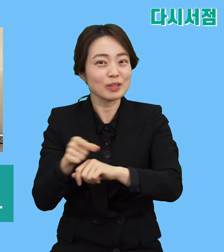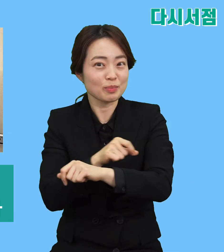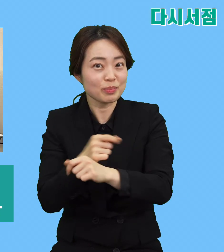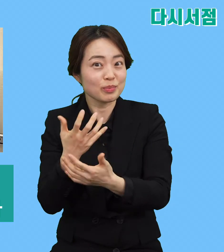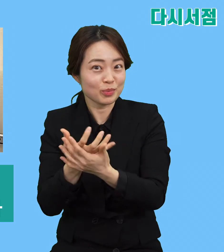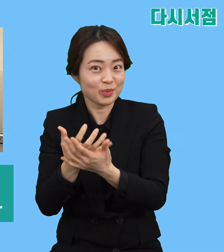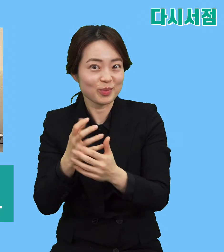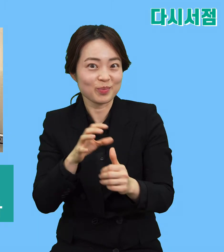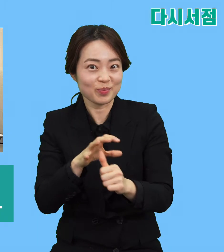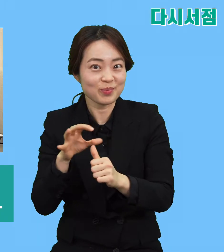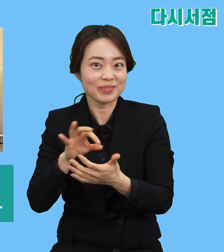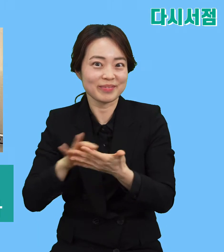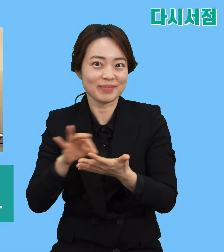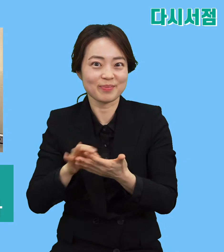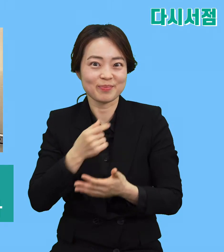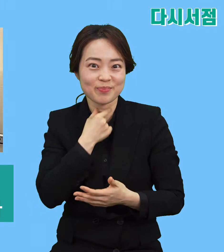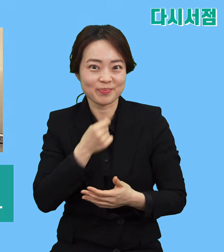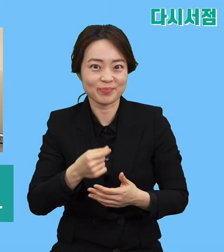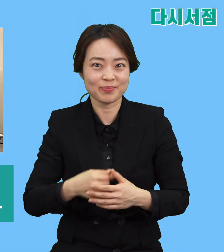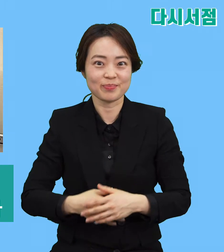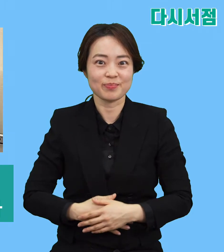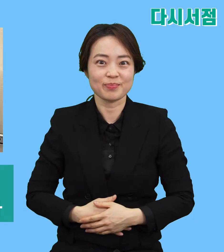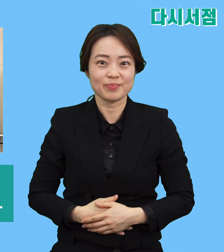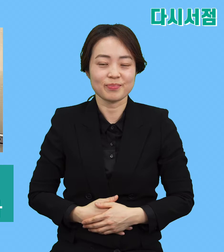보고 싶습니다.